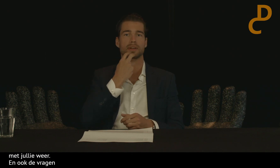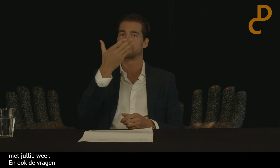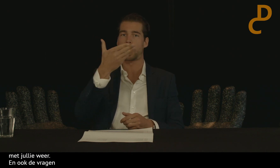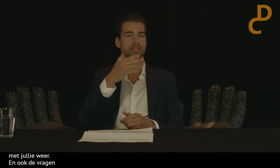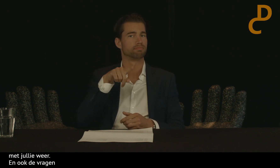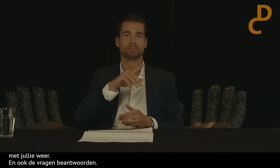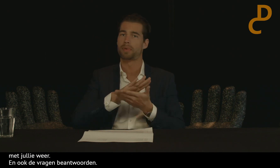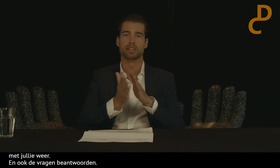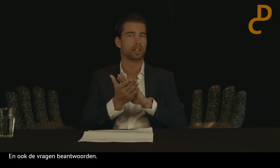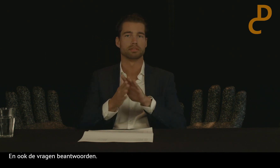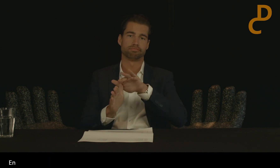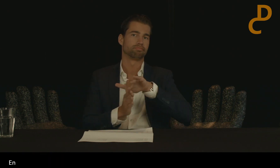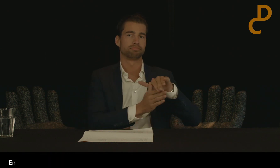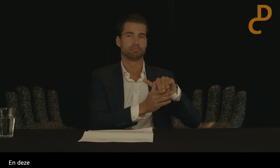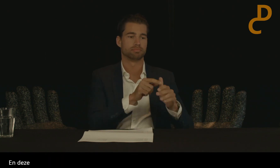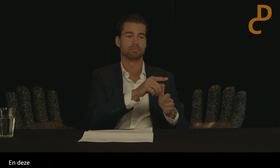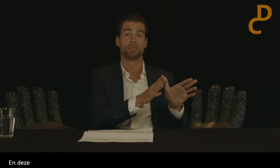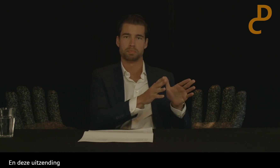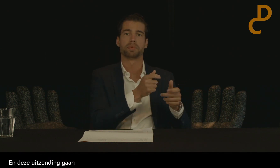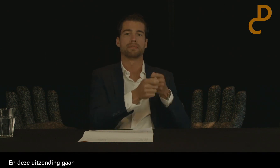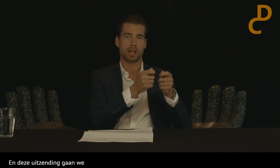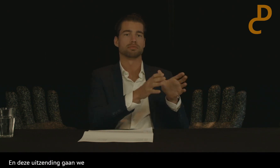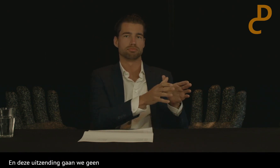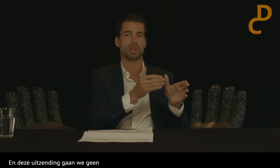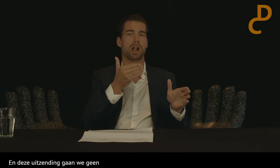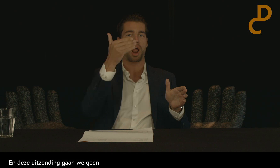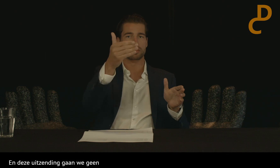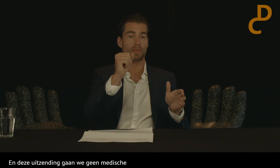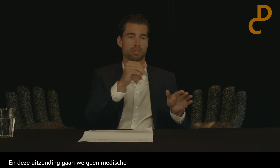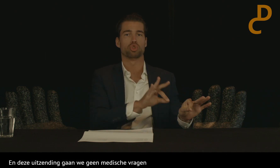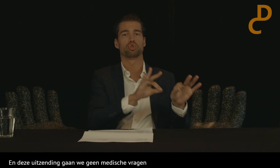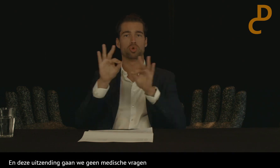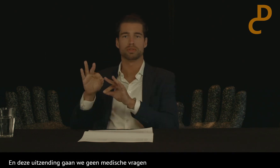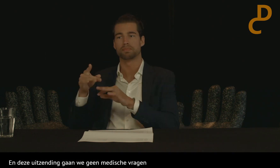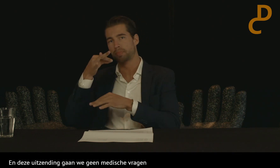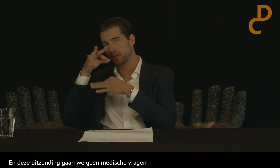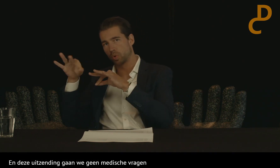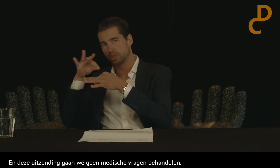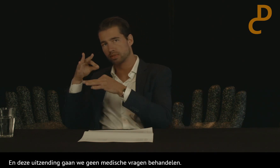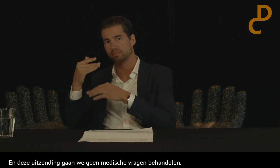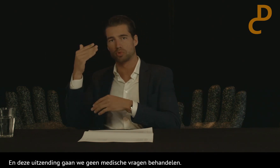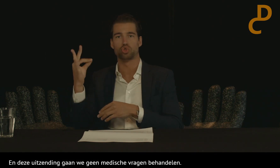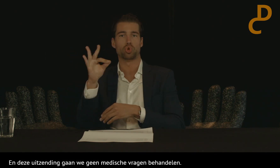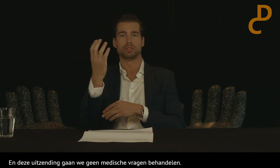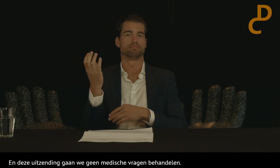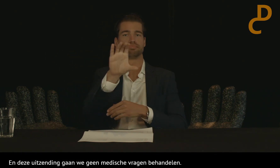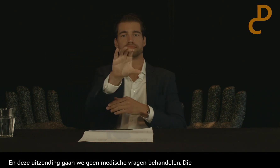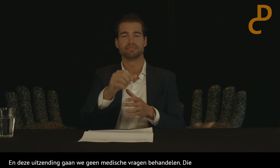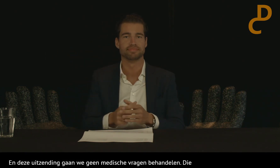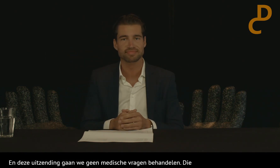In deze uitzending gaan wij geen medische vragen behandelen. Die bewaren we wel. En daar komen we later weer op terug met onze antwoorden. En die